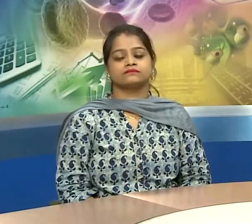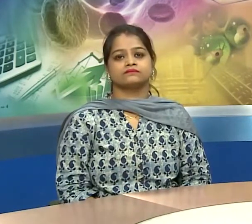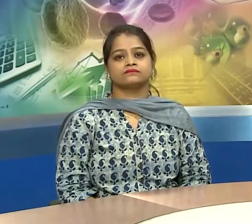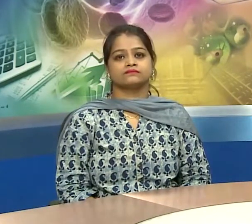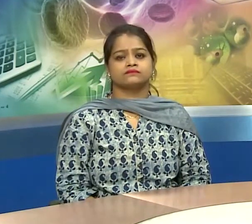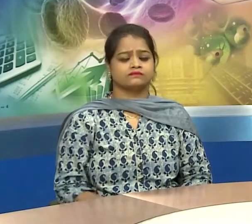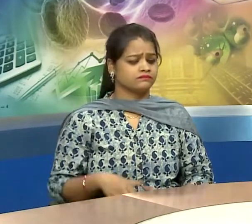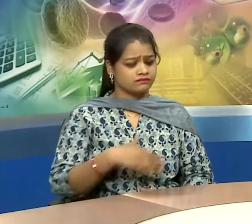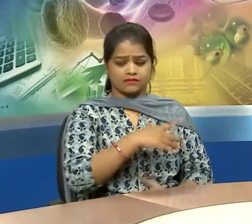उपसंहार।